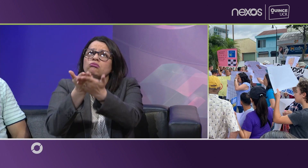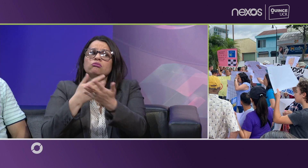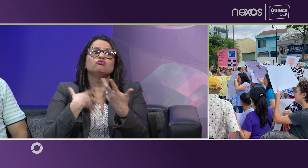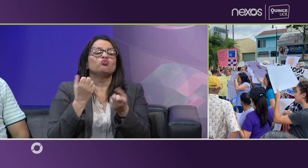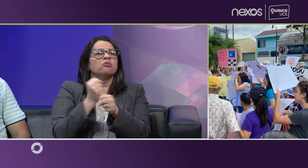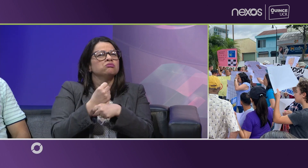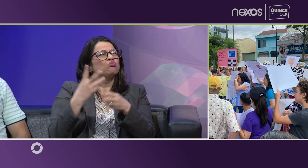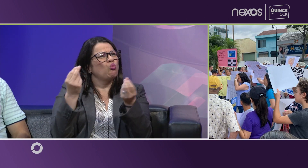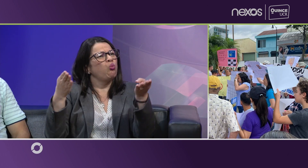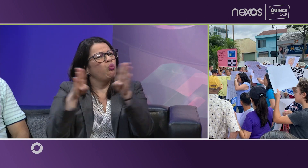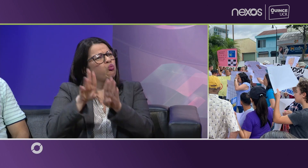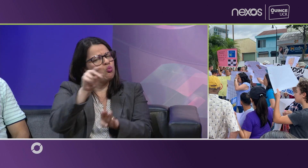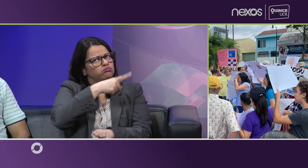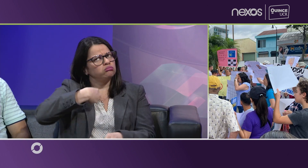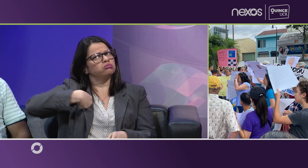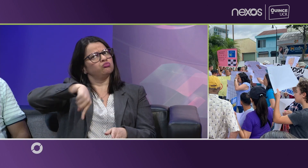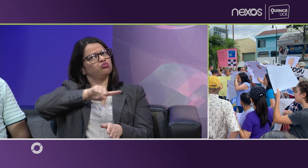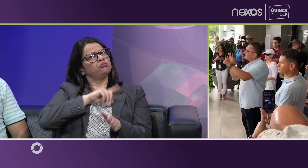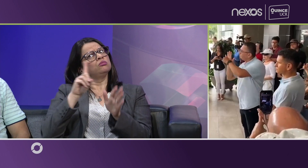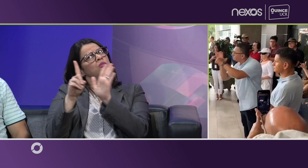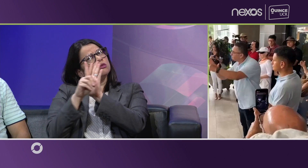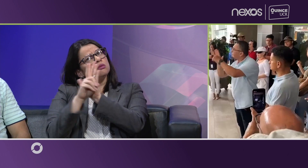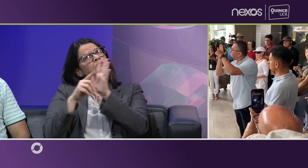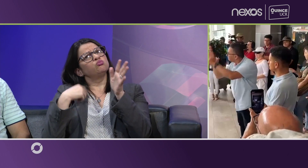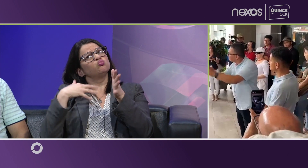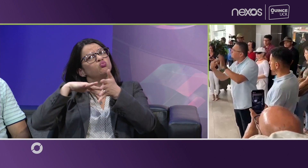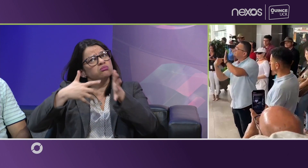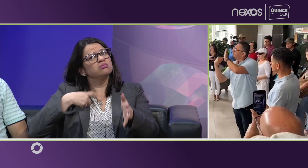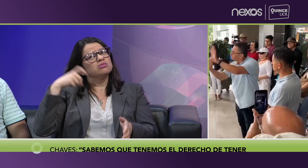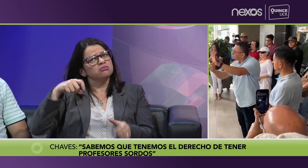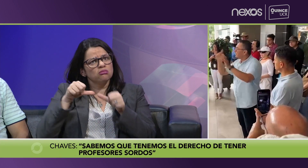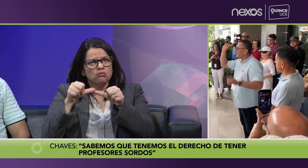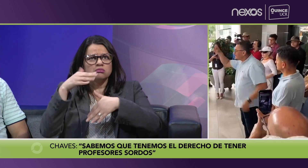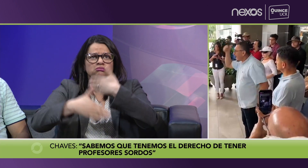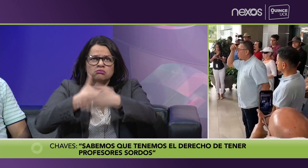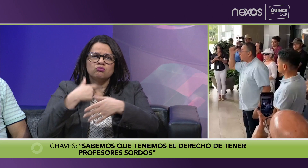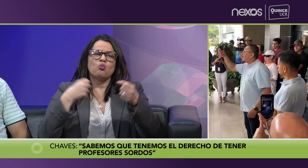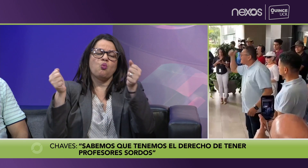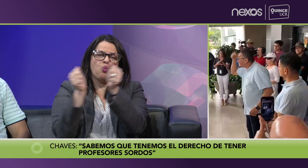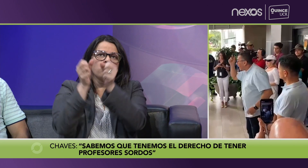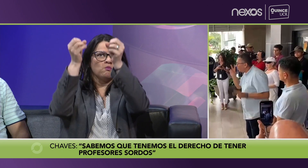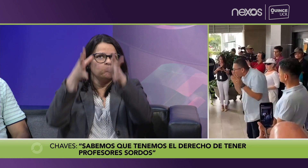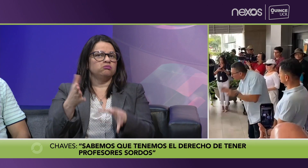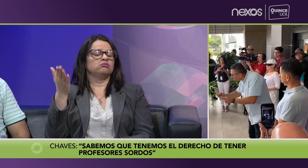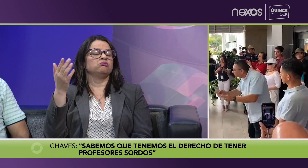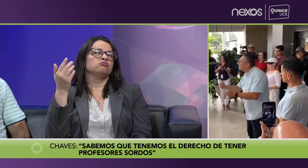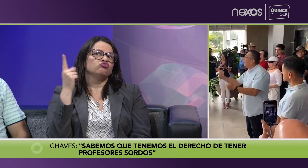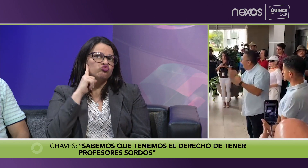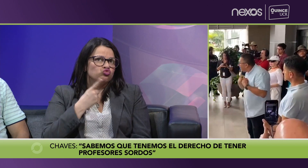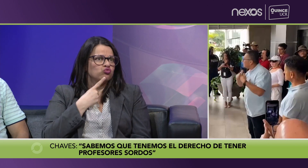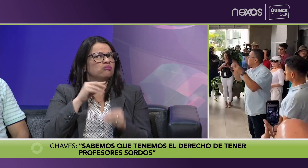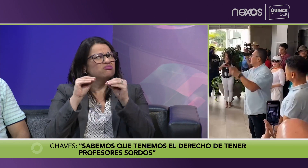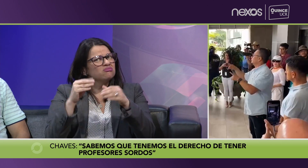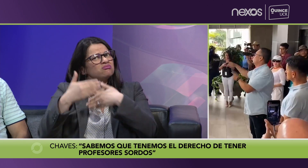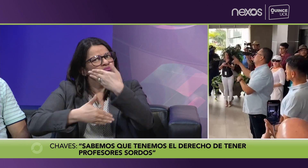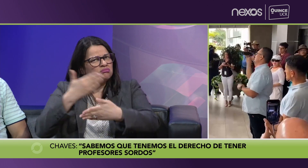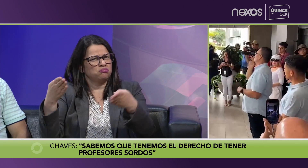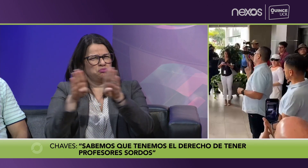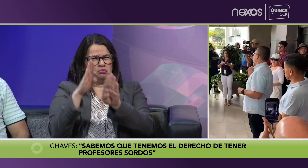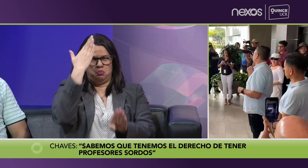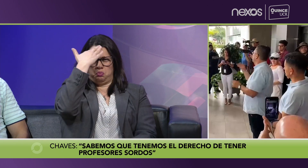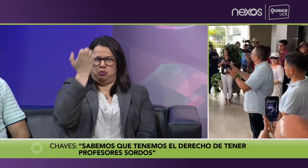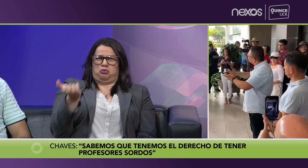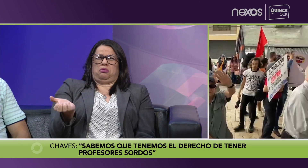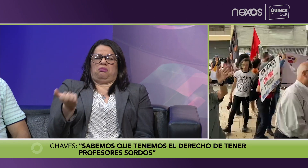veces habíamos insistido, hecho propuestas, pero nosotros sabíamos que tenemos un derecho para tener